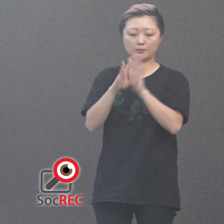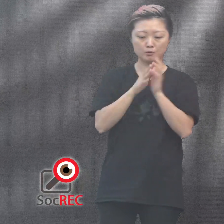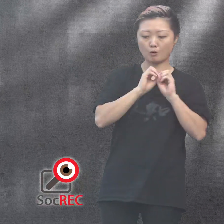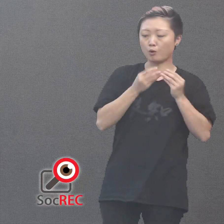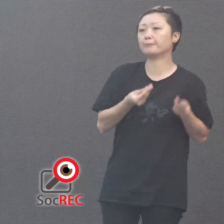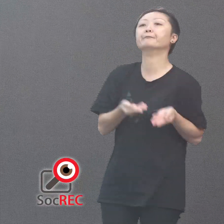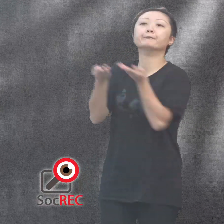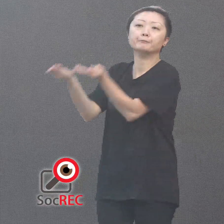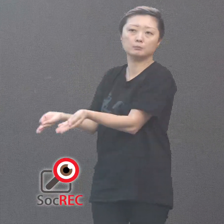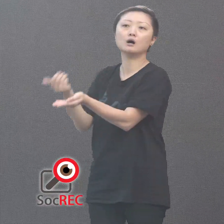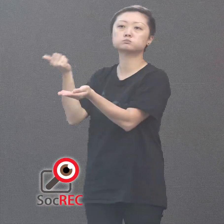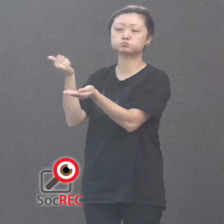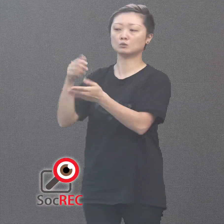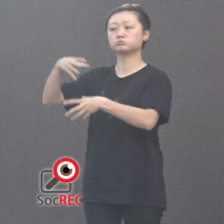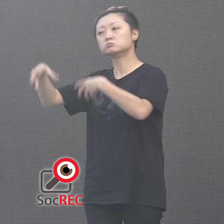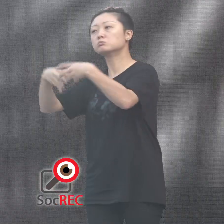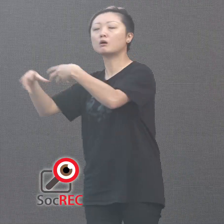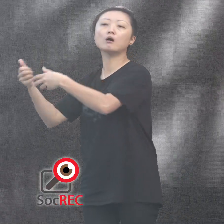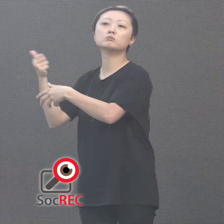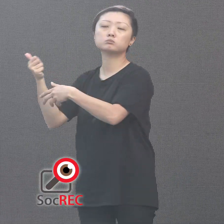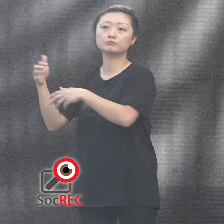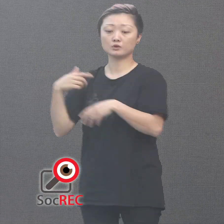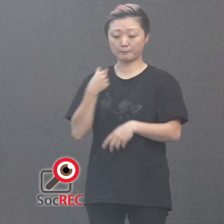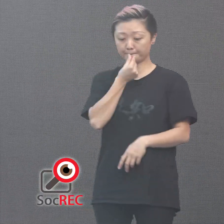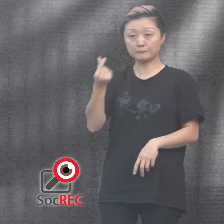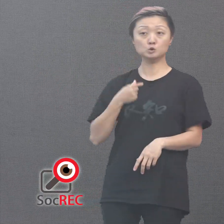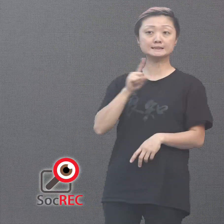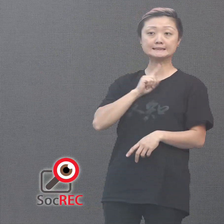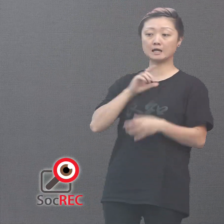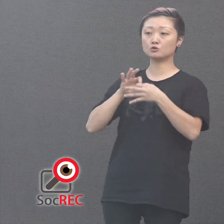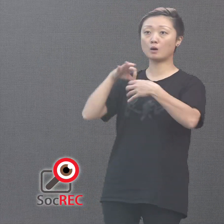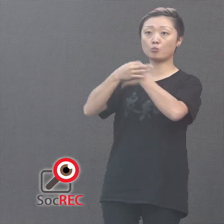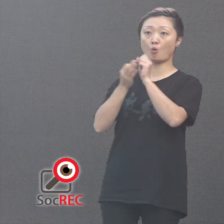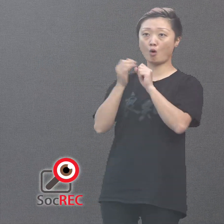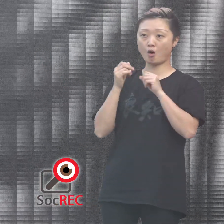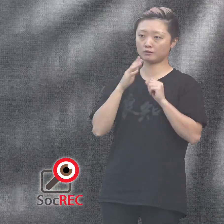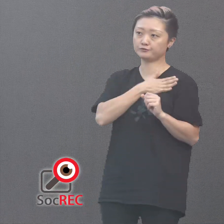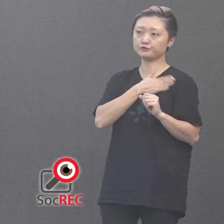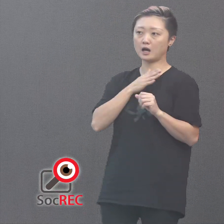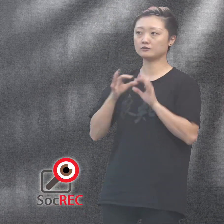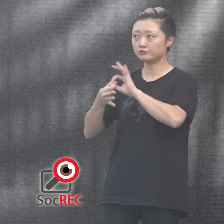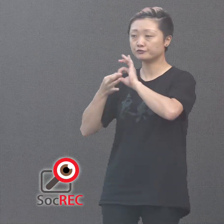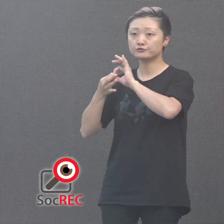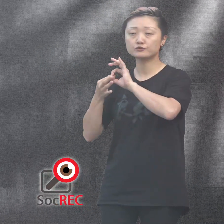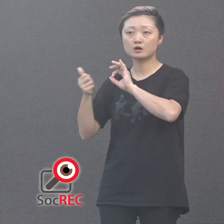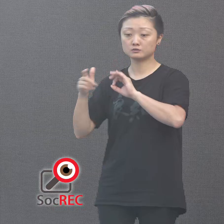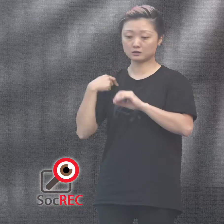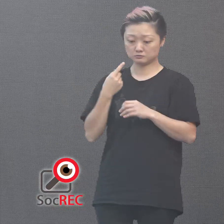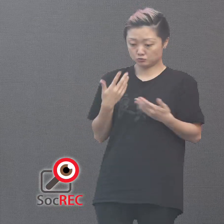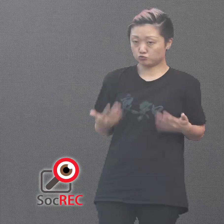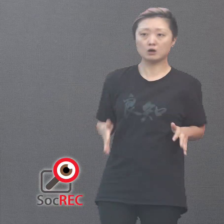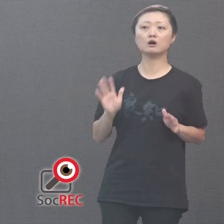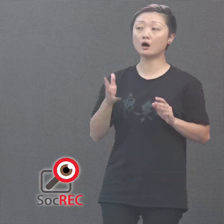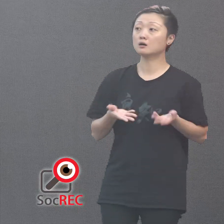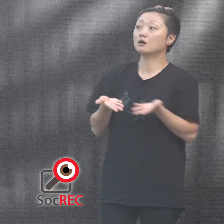們叫自己做可能是聯合國戰線，但我們並不是停在這裡，這個並不是我們的終點。當我們有了這些 credible 的報告之